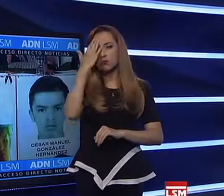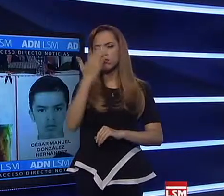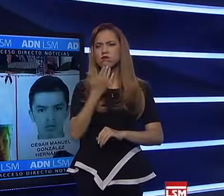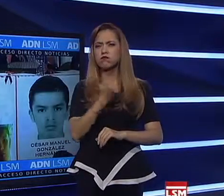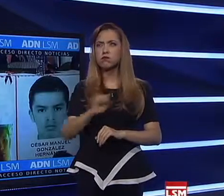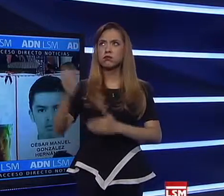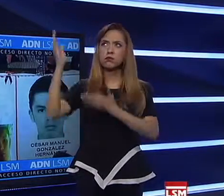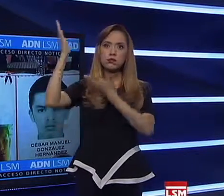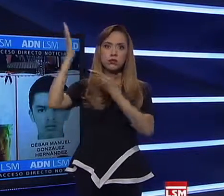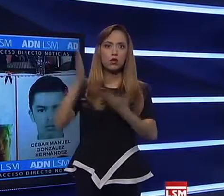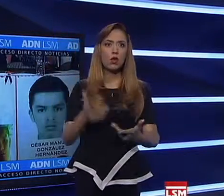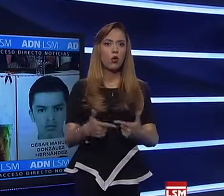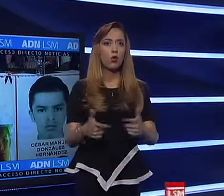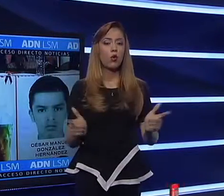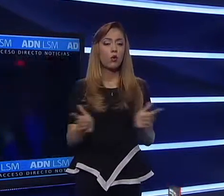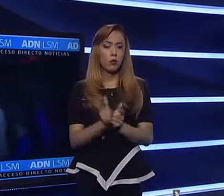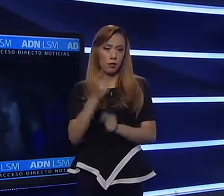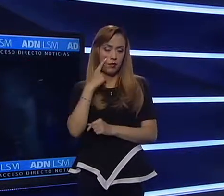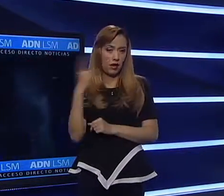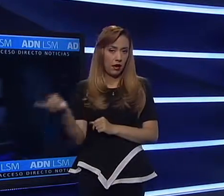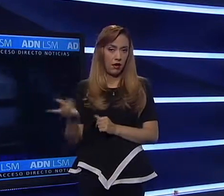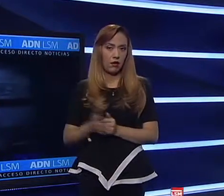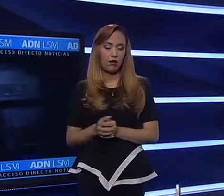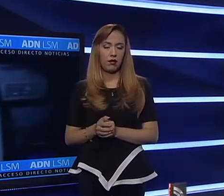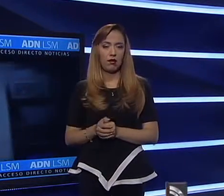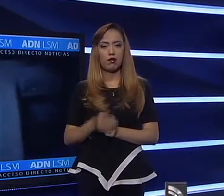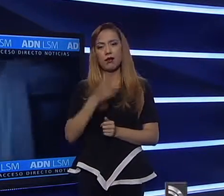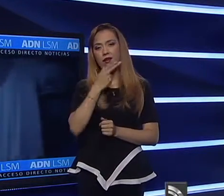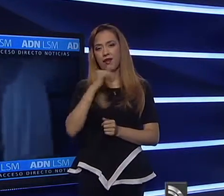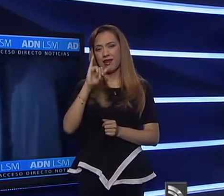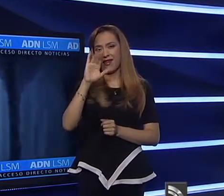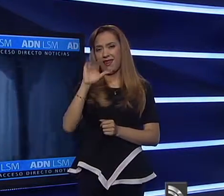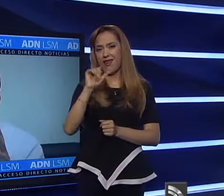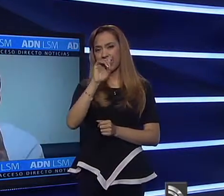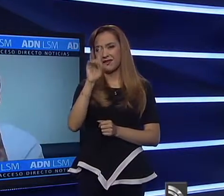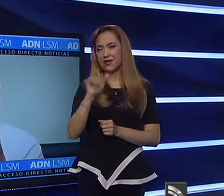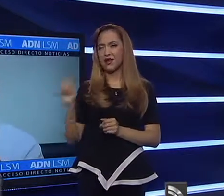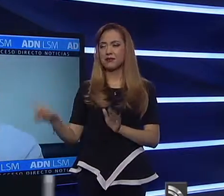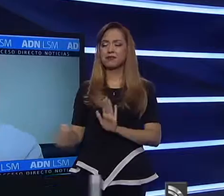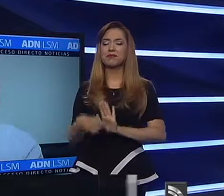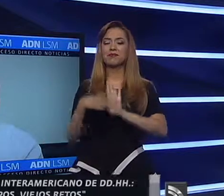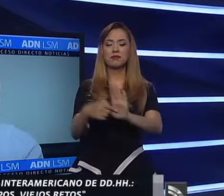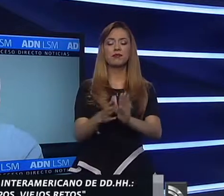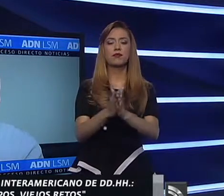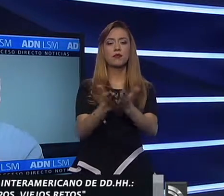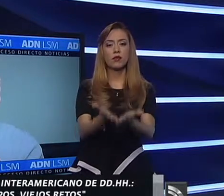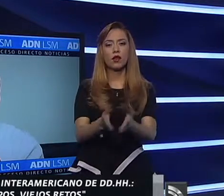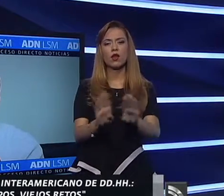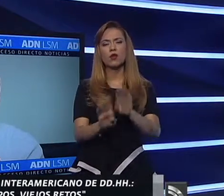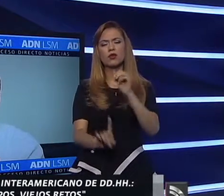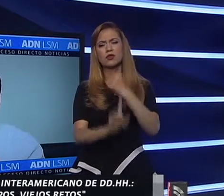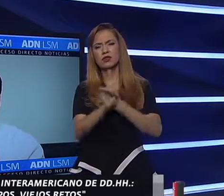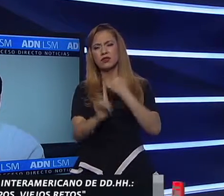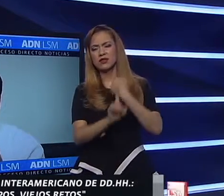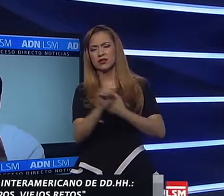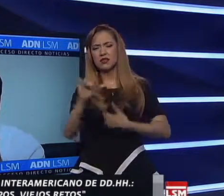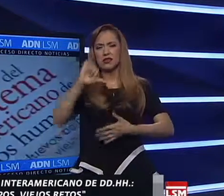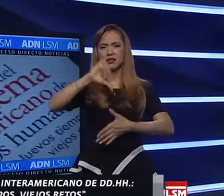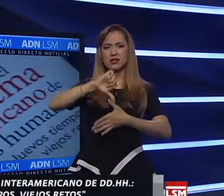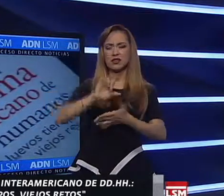internacionales. Emilio Álvarez y Casa participó en la presentación del libro Desafíos del Sistema Interamericano de Derechos